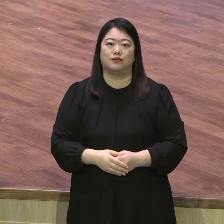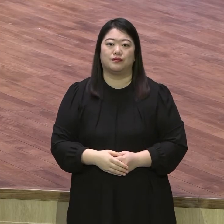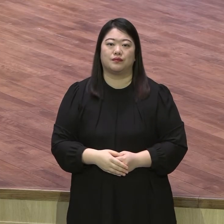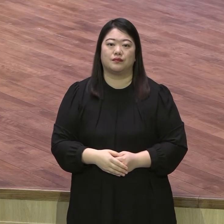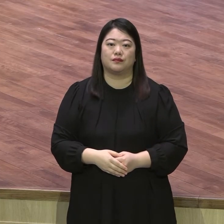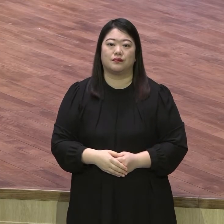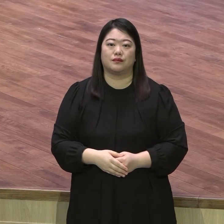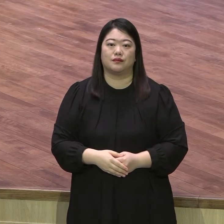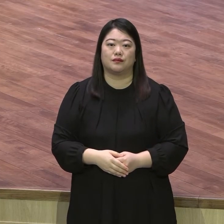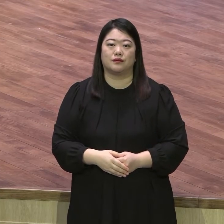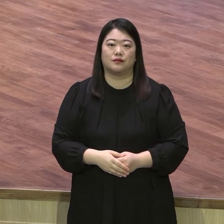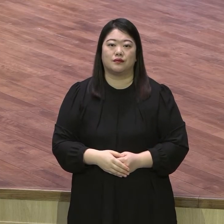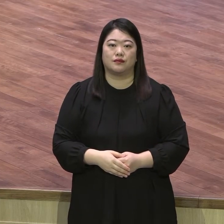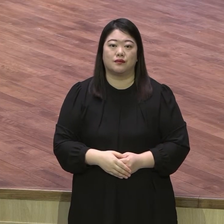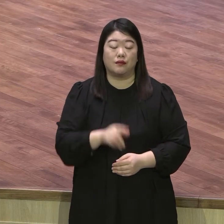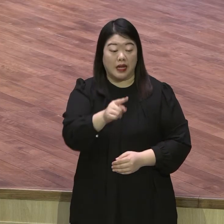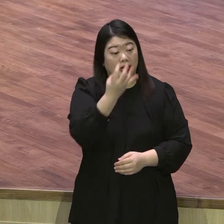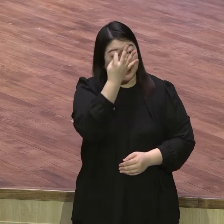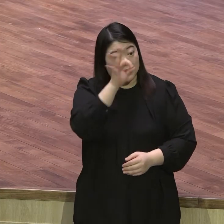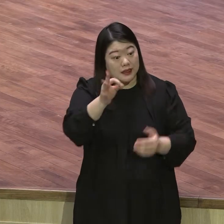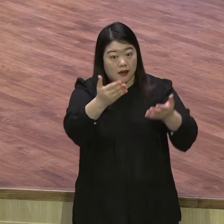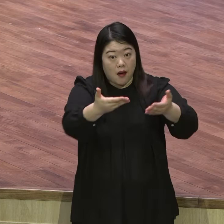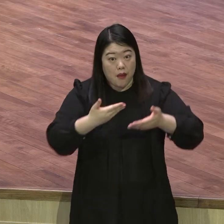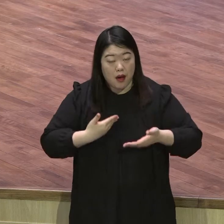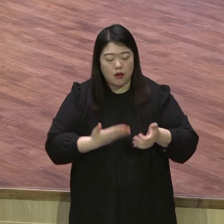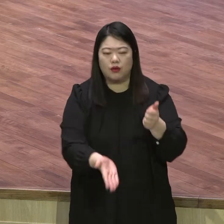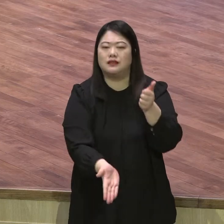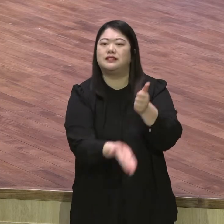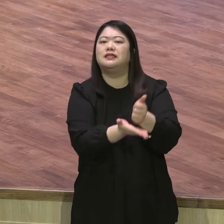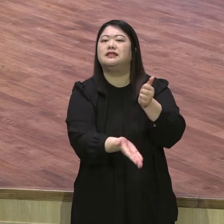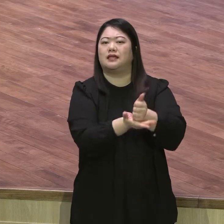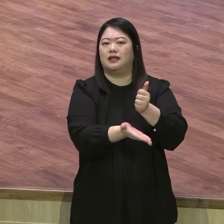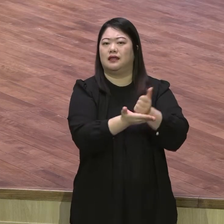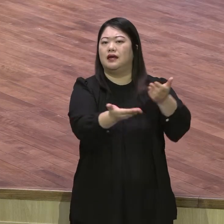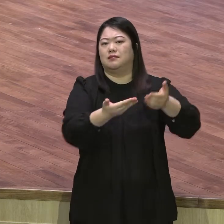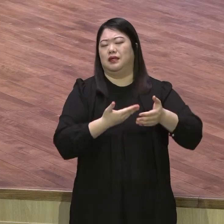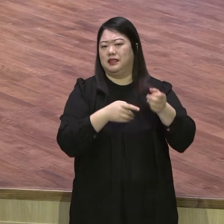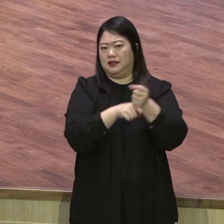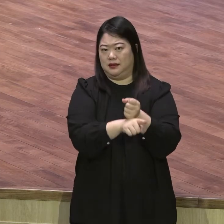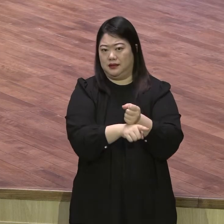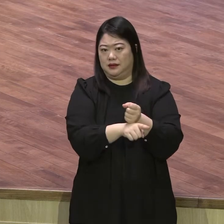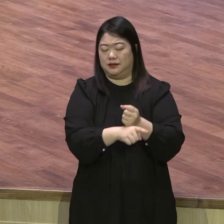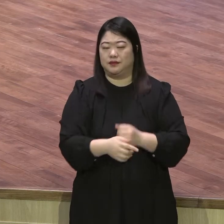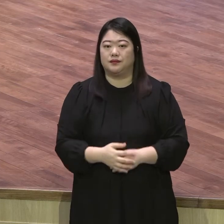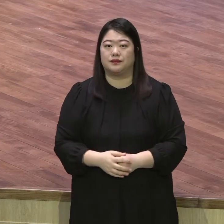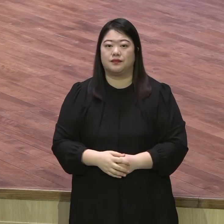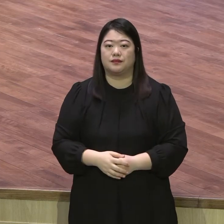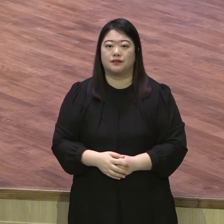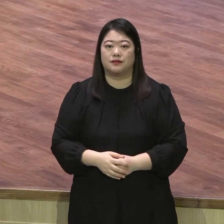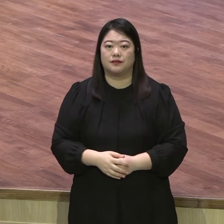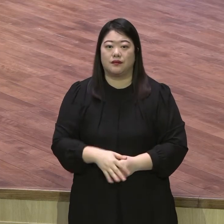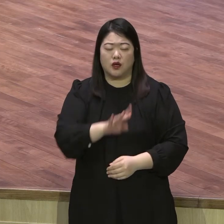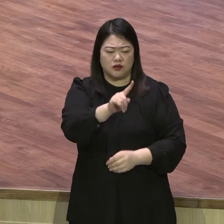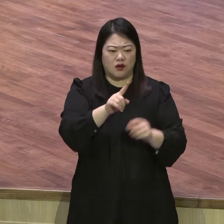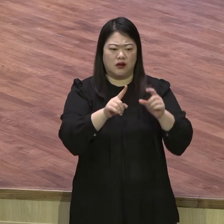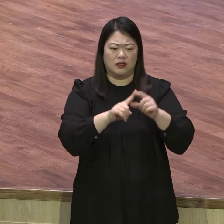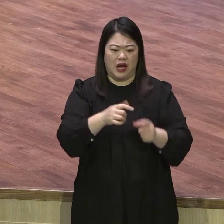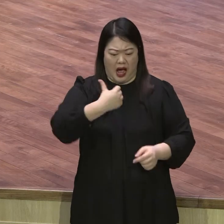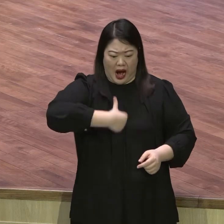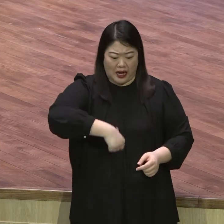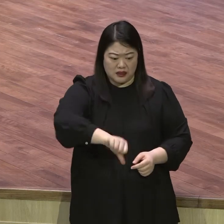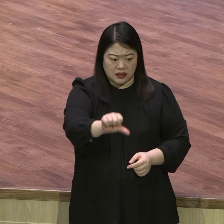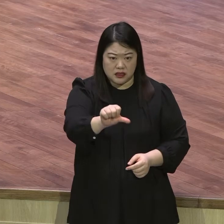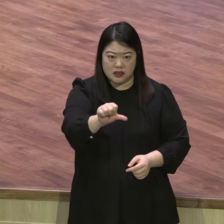이것은 그렇게 인정하고 칭찬받는다, 그런 의미예요. 인정받는다. 여기서 아들이란 말은